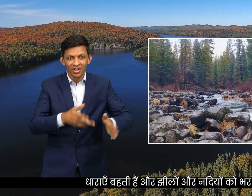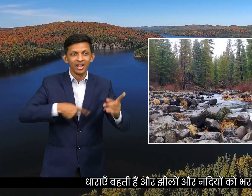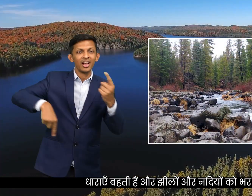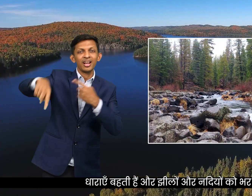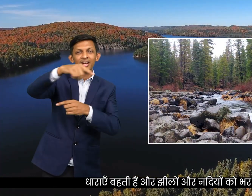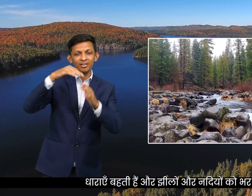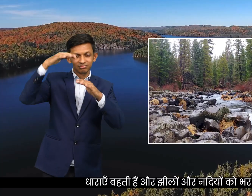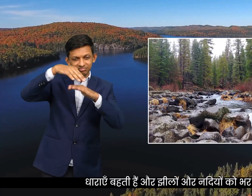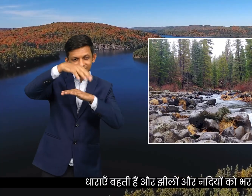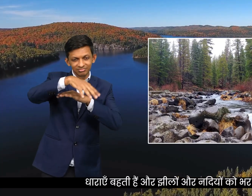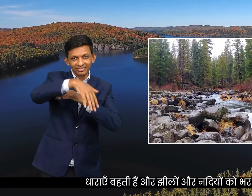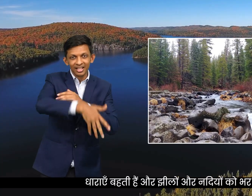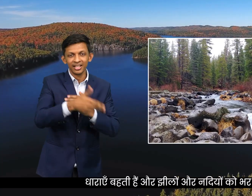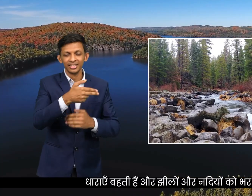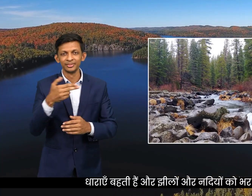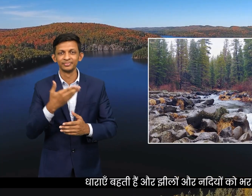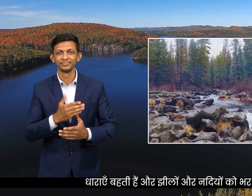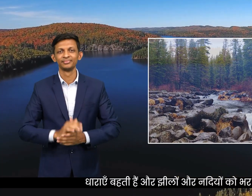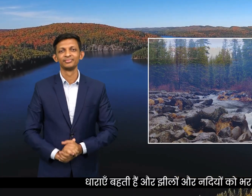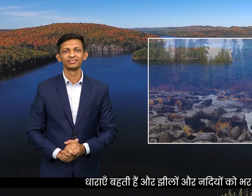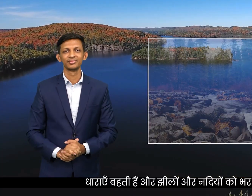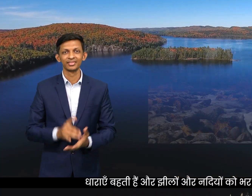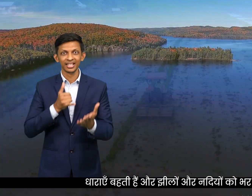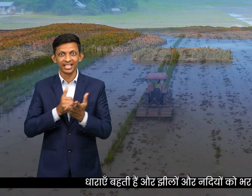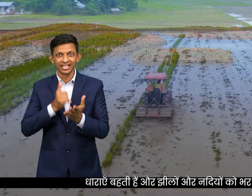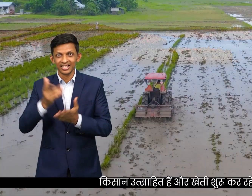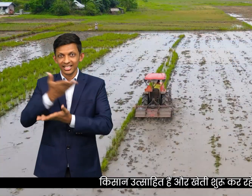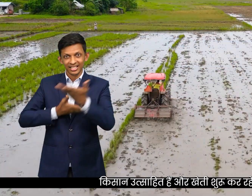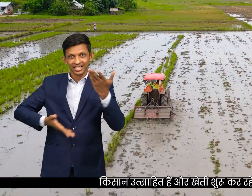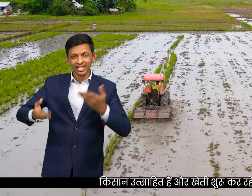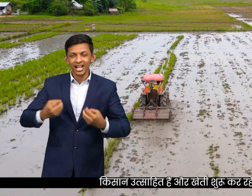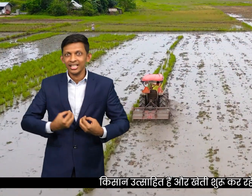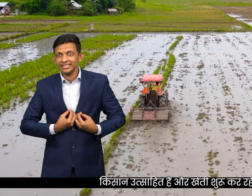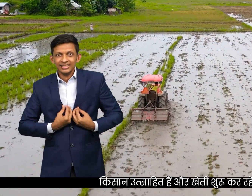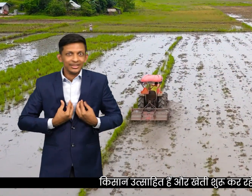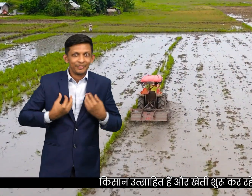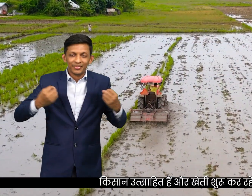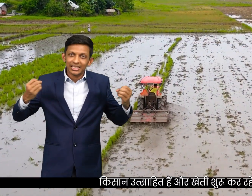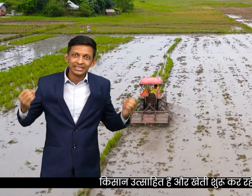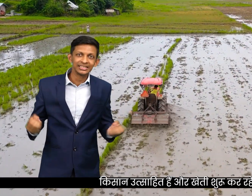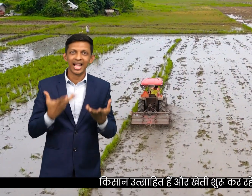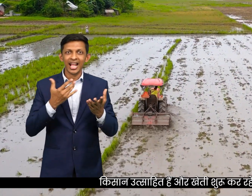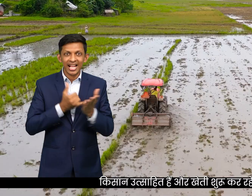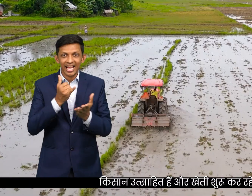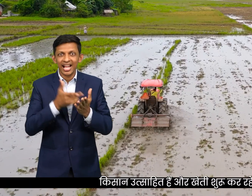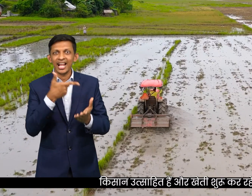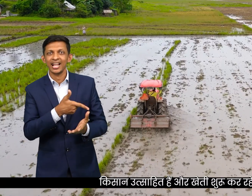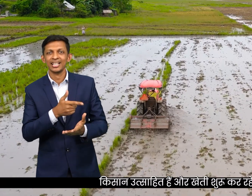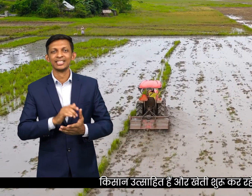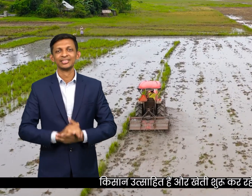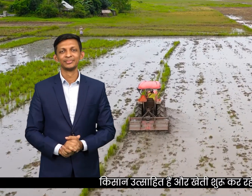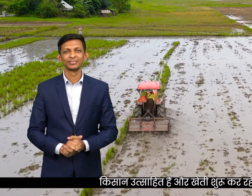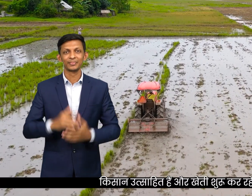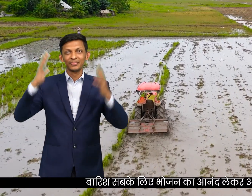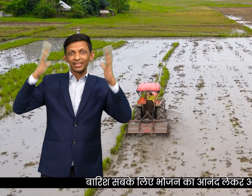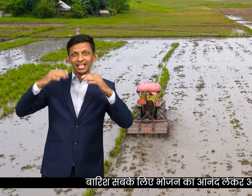धाराएं बहती हैं और झीलों और नदियों को भर देती है। किसान उत्साहित है और खेती शुरू